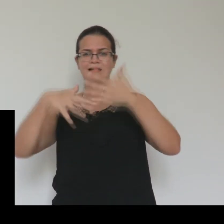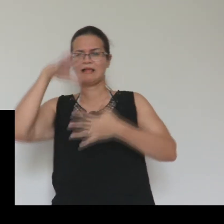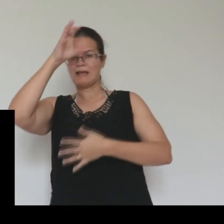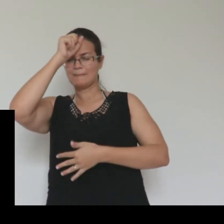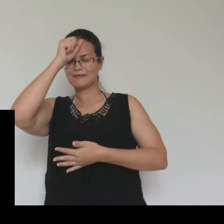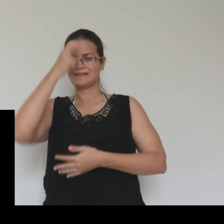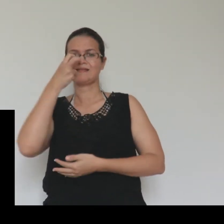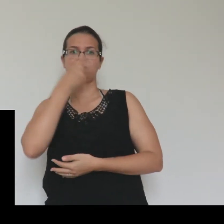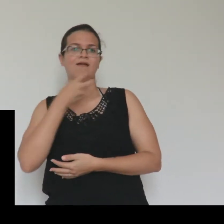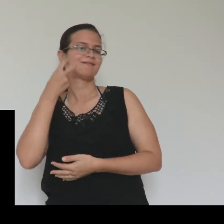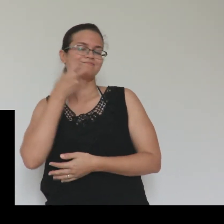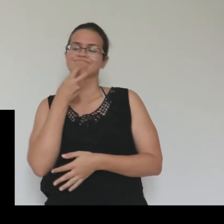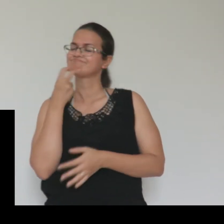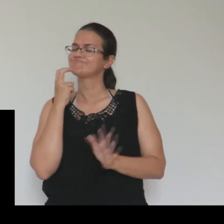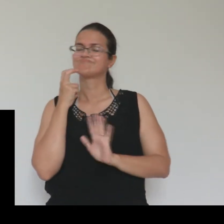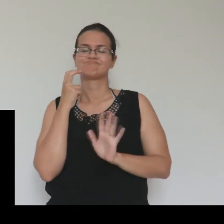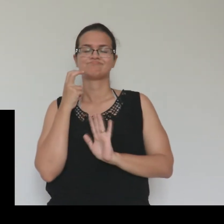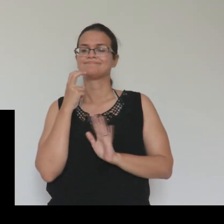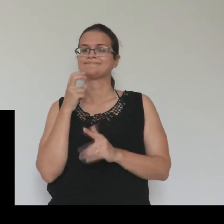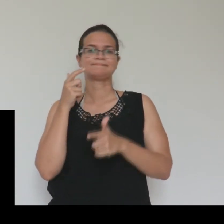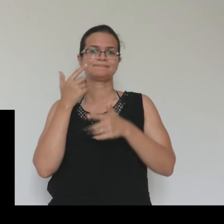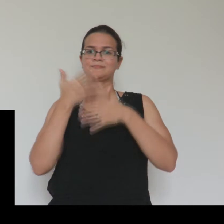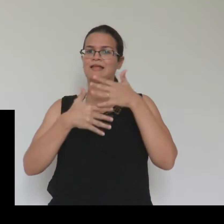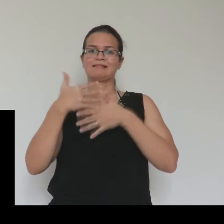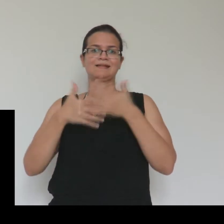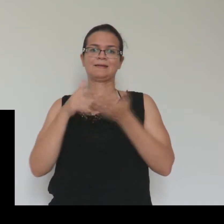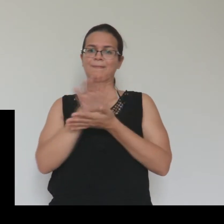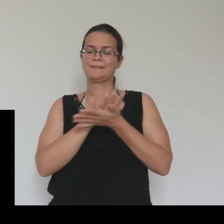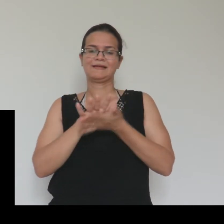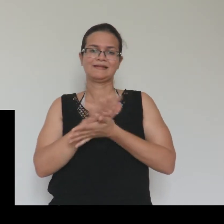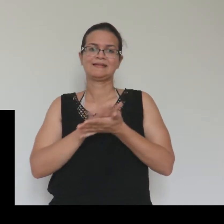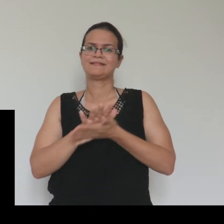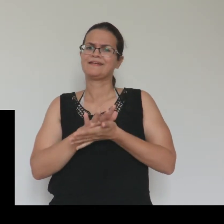Com certeza não. Muitos